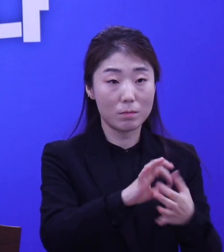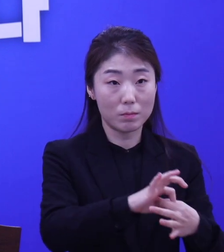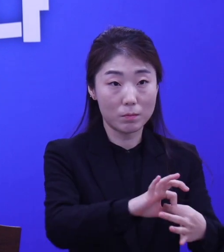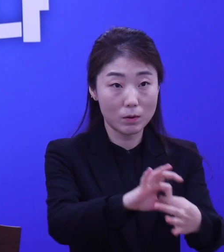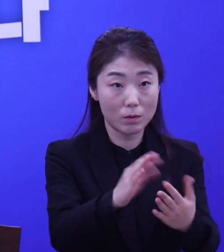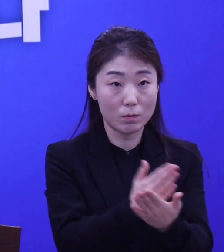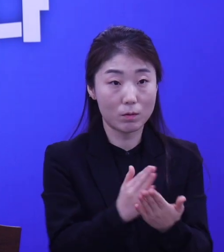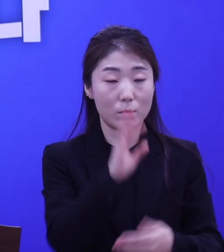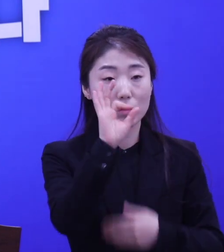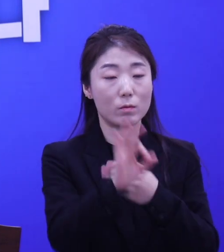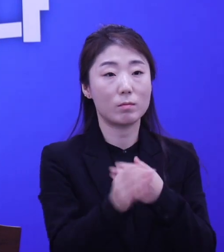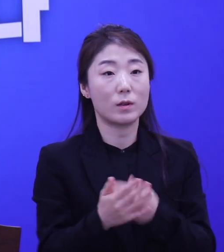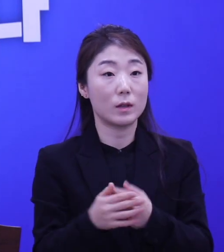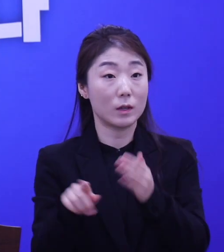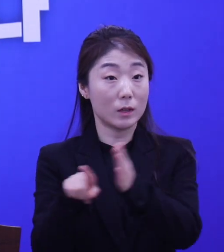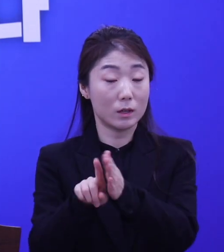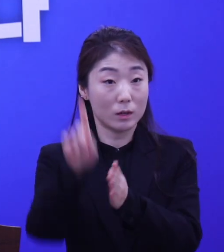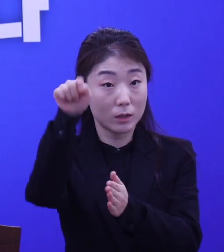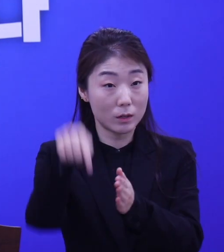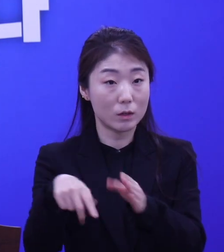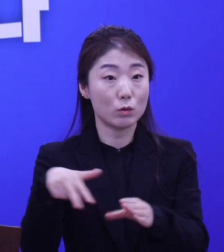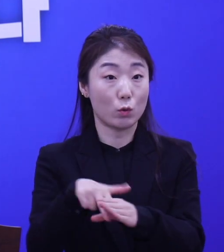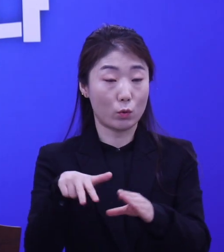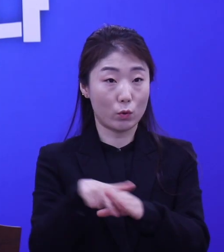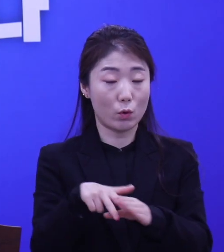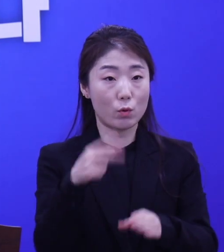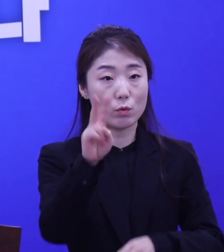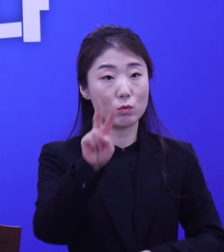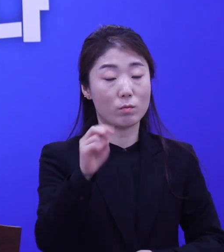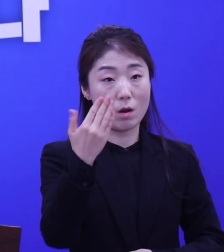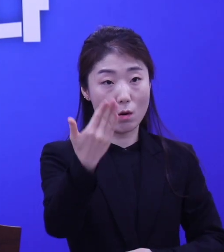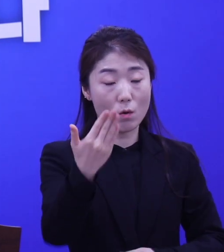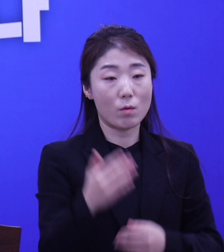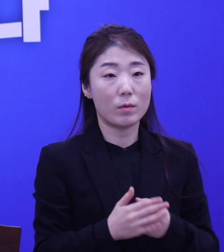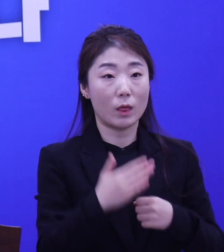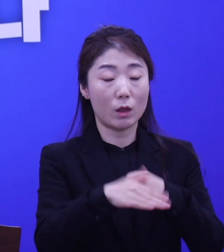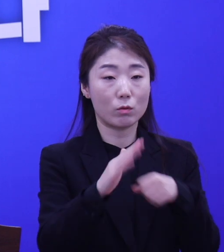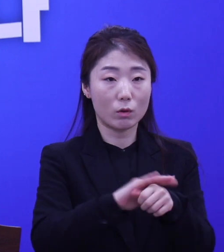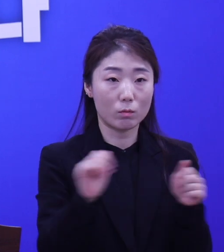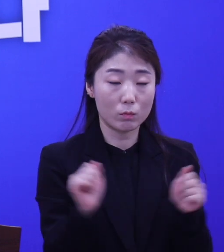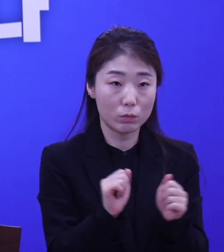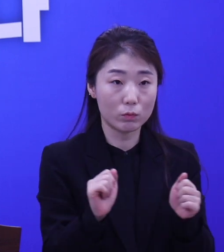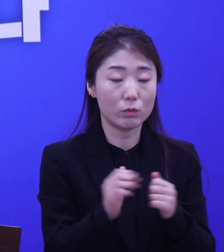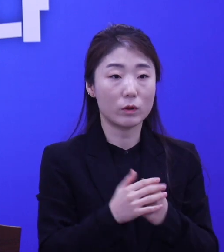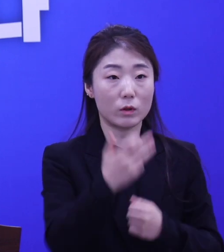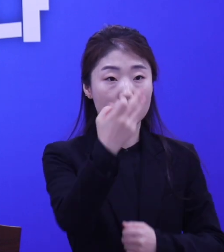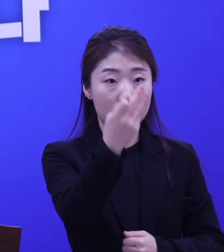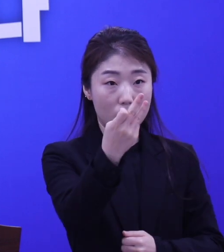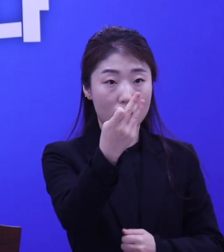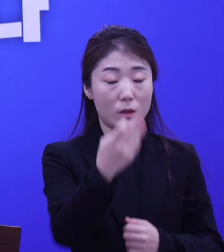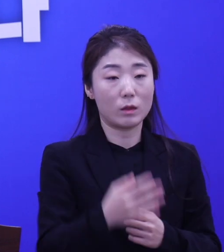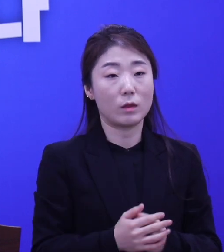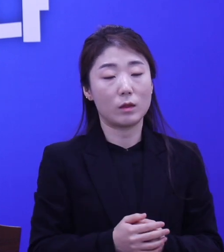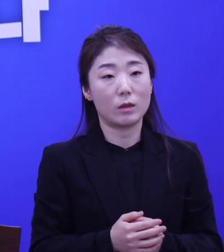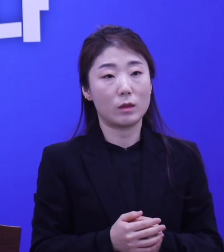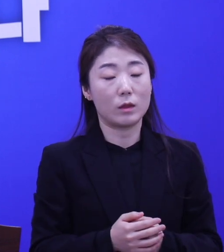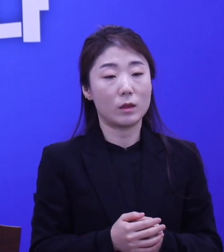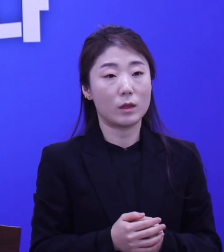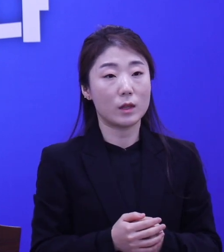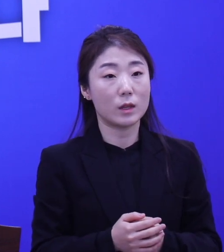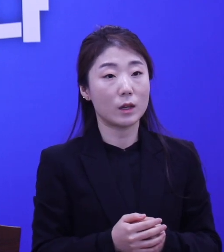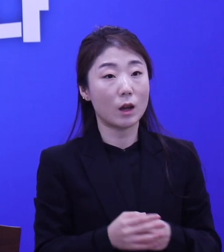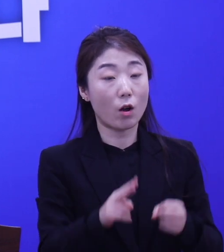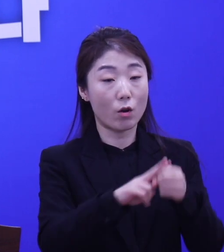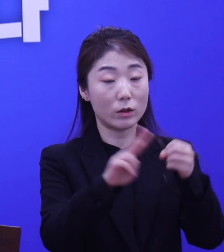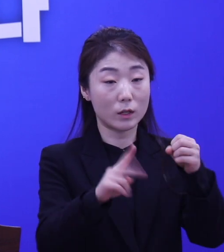분류하면 신천지 교회 관련 29명, 대구 경북 관련 13명, 대한예수교